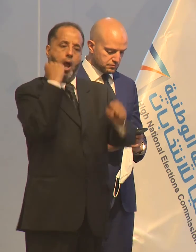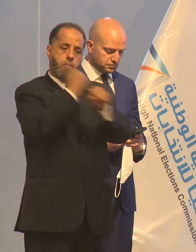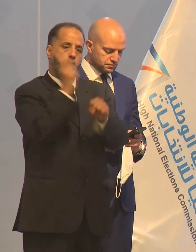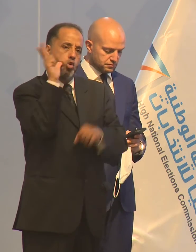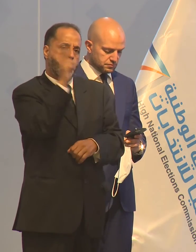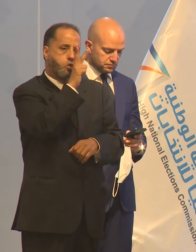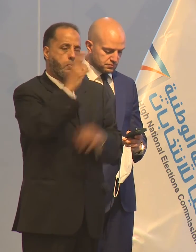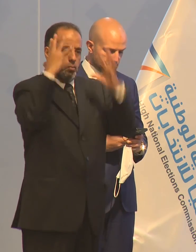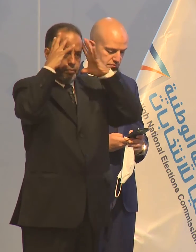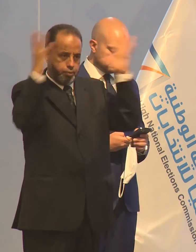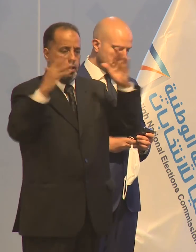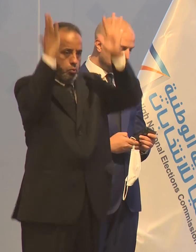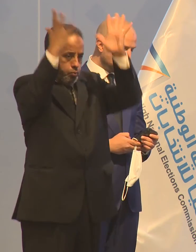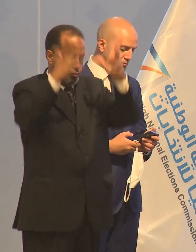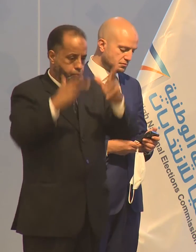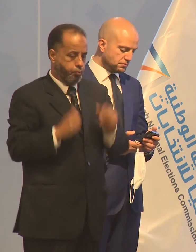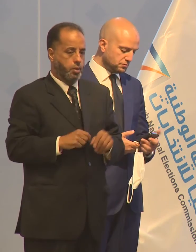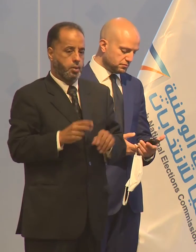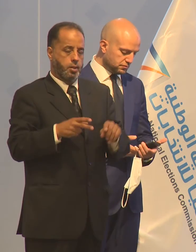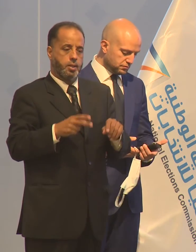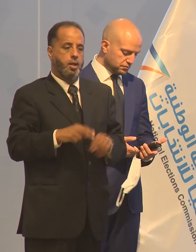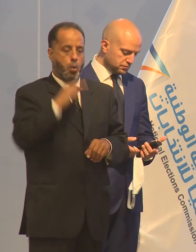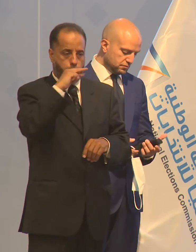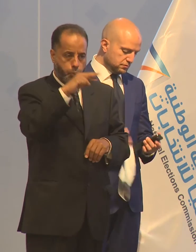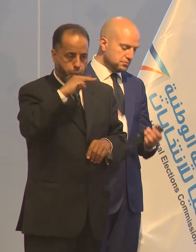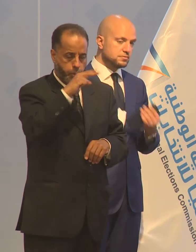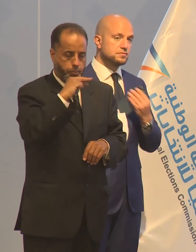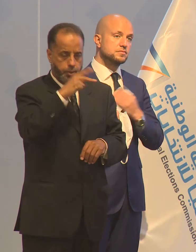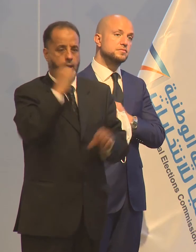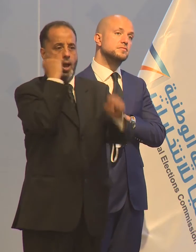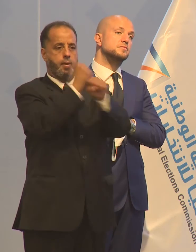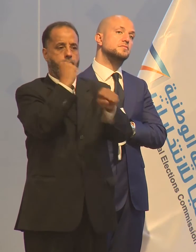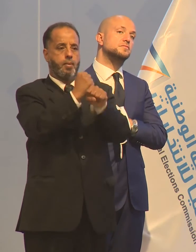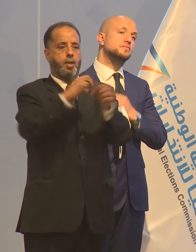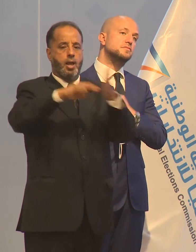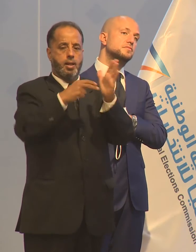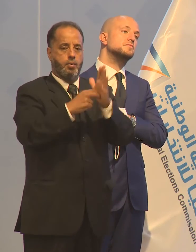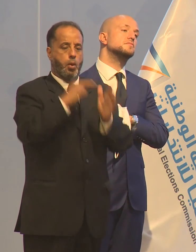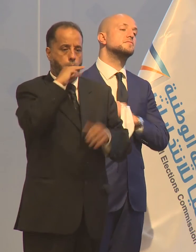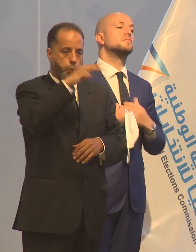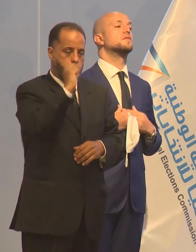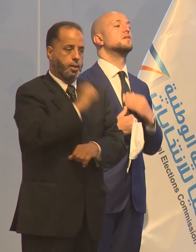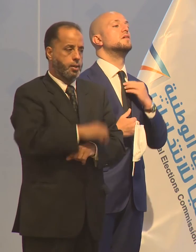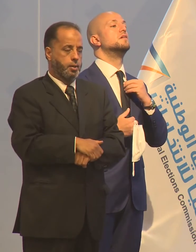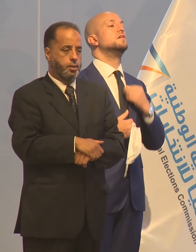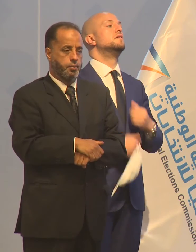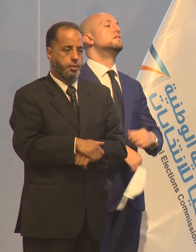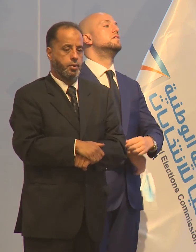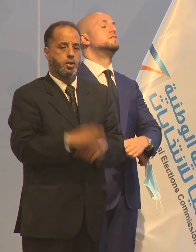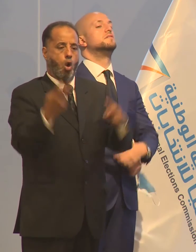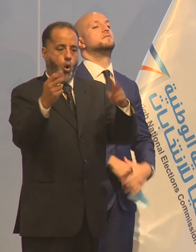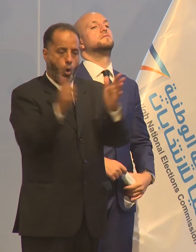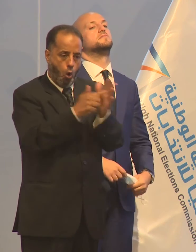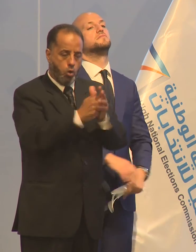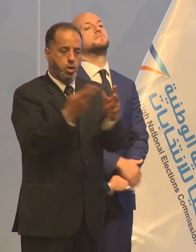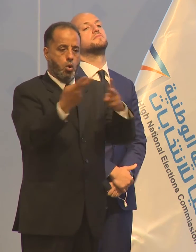المتمرسين في عملية الإحصاء والتعداد. وبالتالي عملية استخدام معيار الكثافة